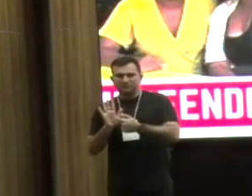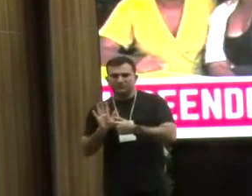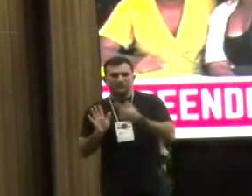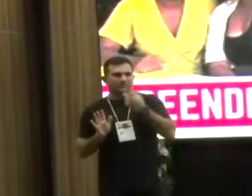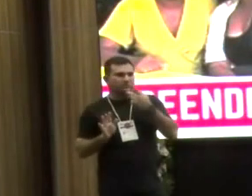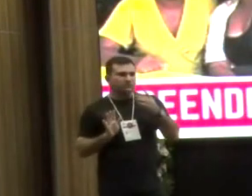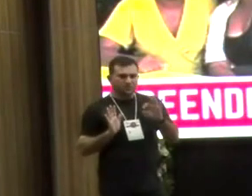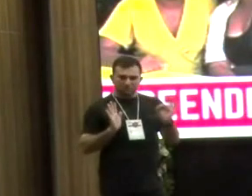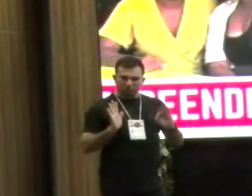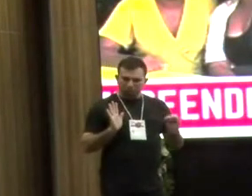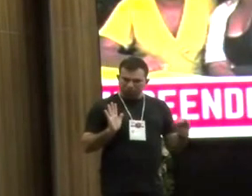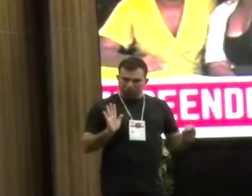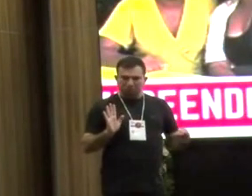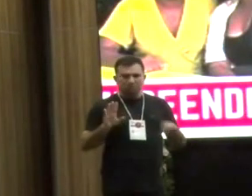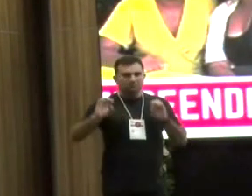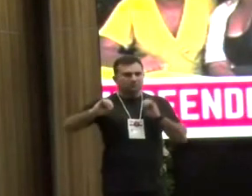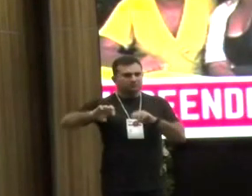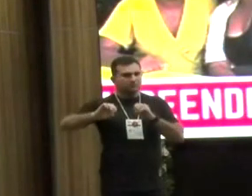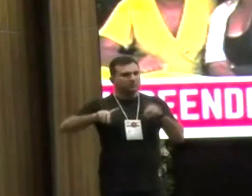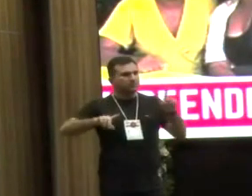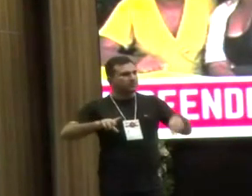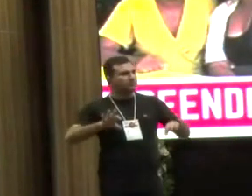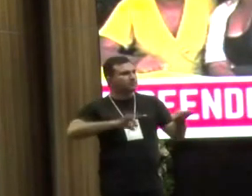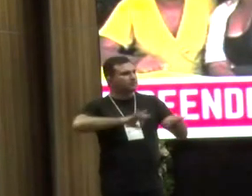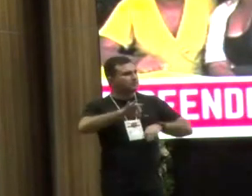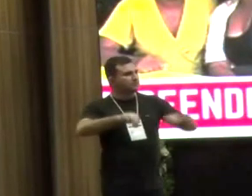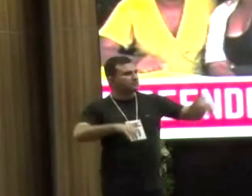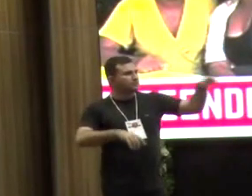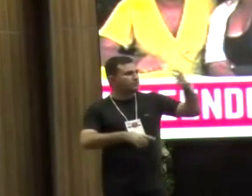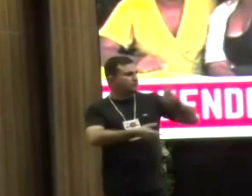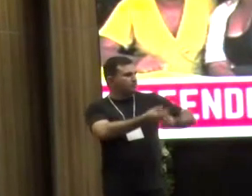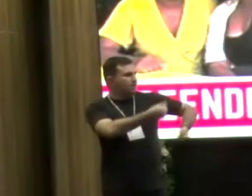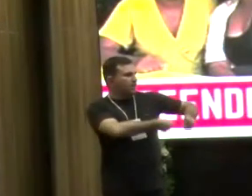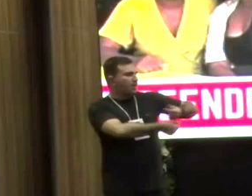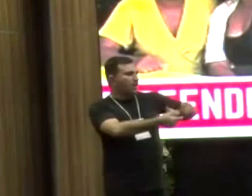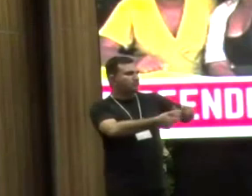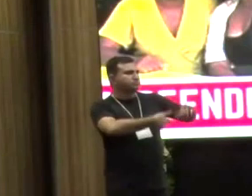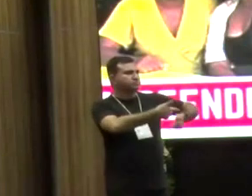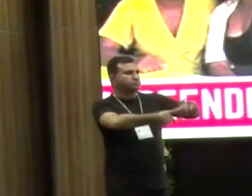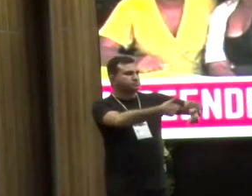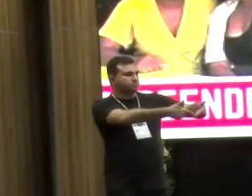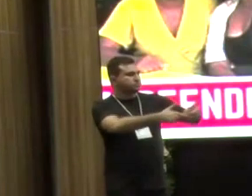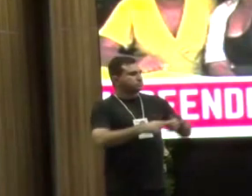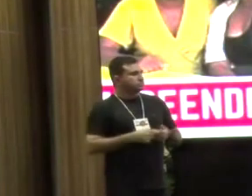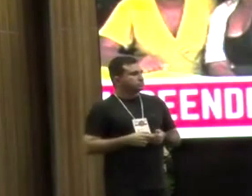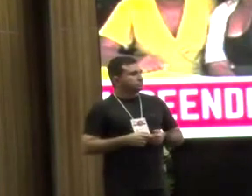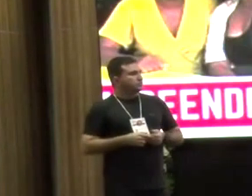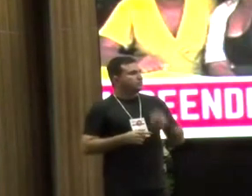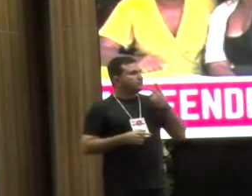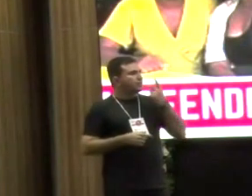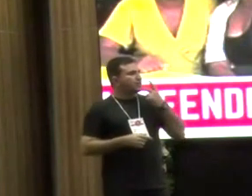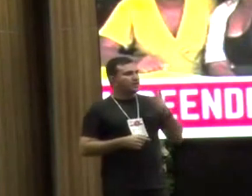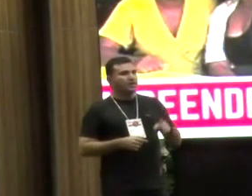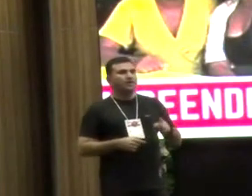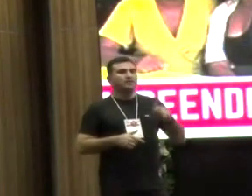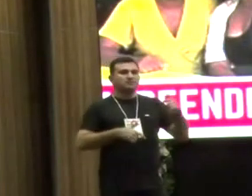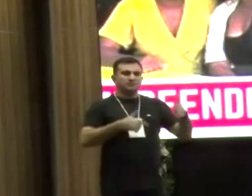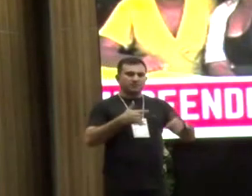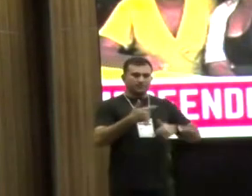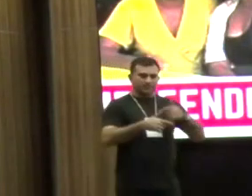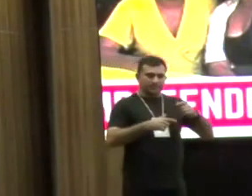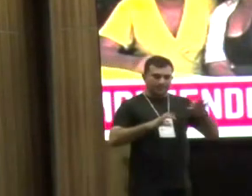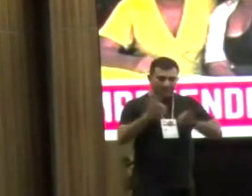que a finalidade da educação é preparar para o mercado de trabalho? Fala que é preparar para o